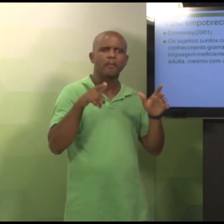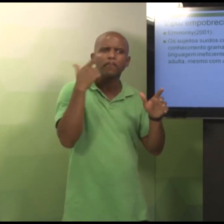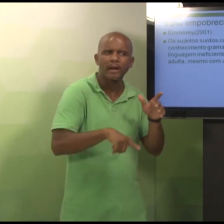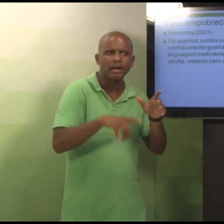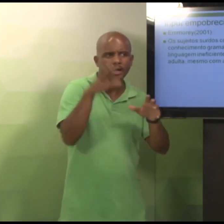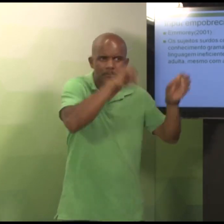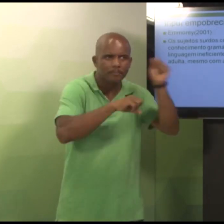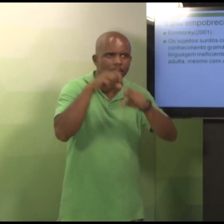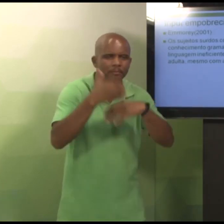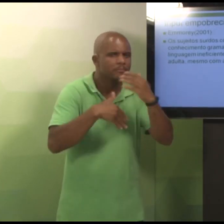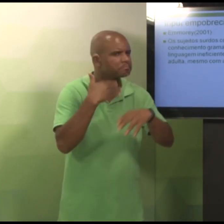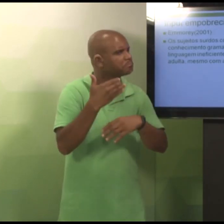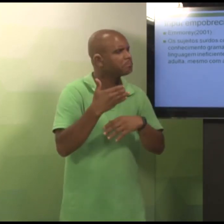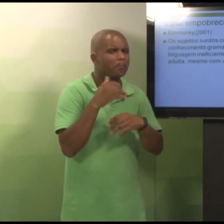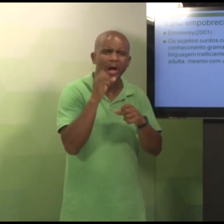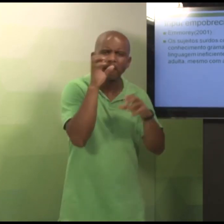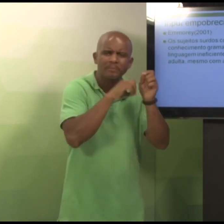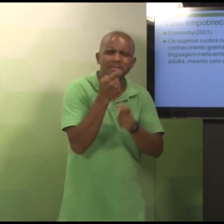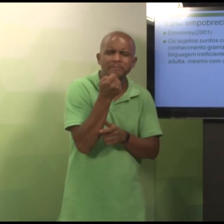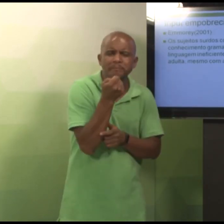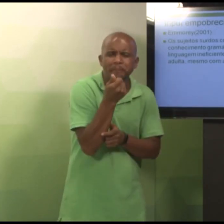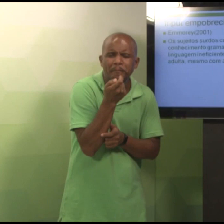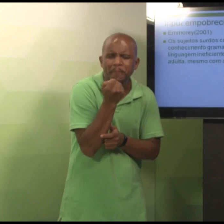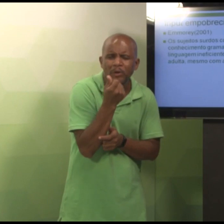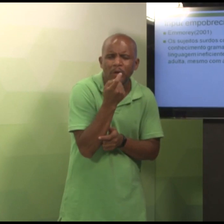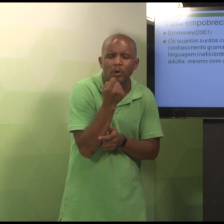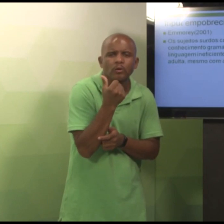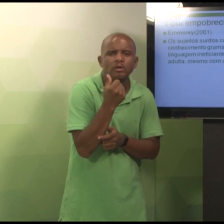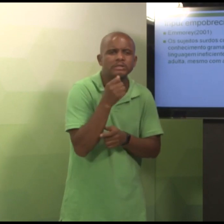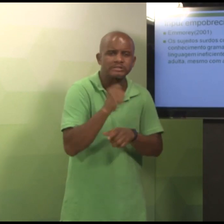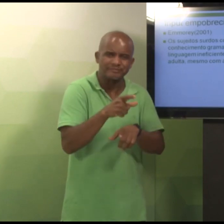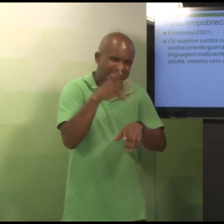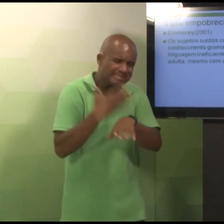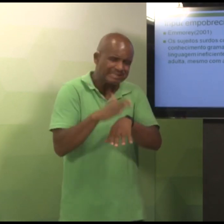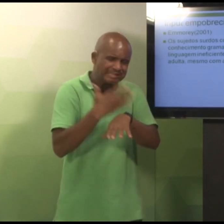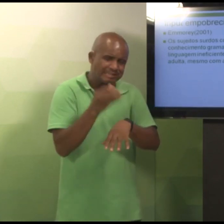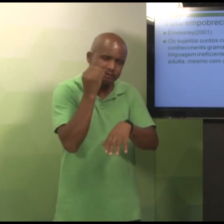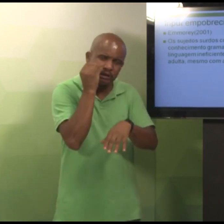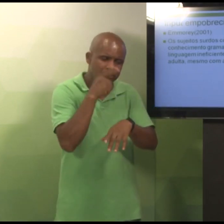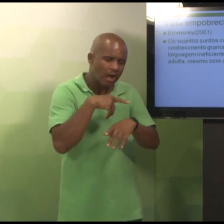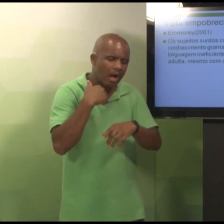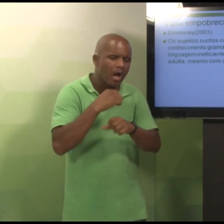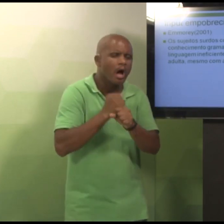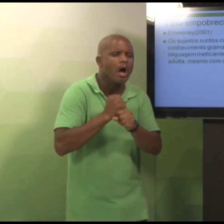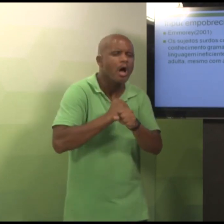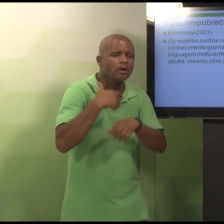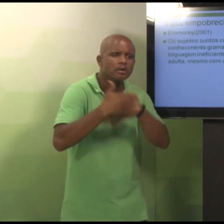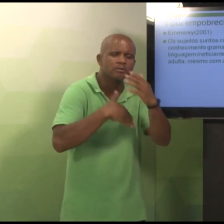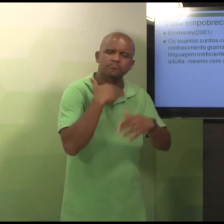no processo de aprendizagem. Há mais barreiras, ou seja, mais dificuldades,